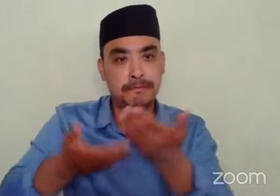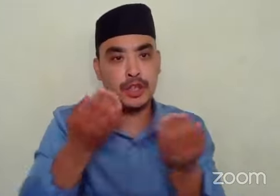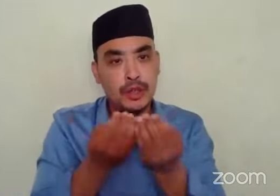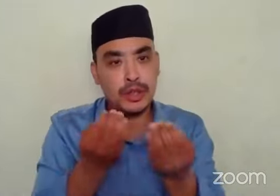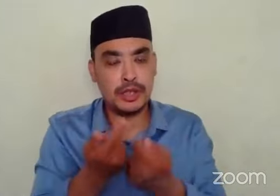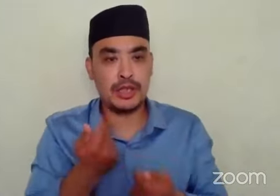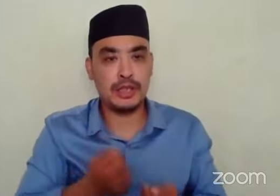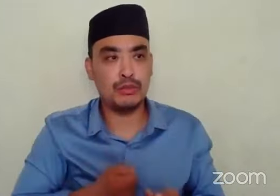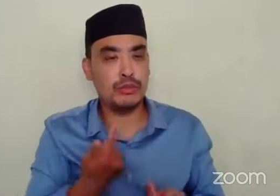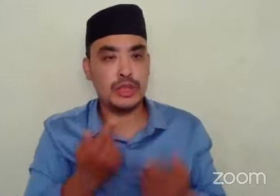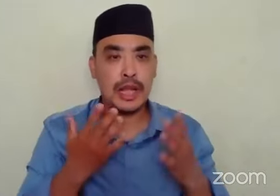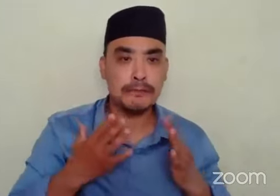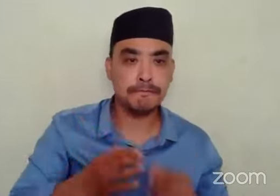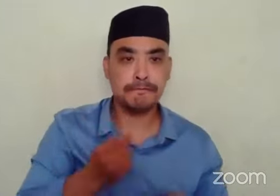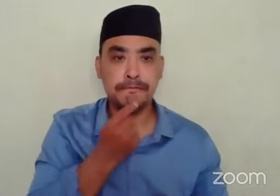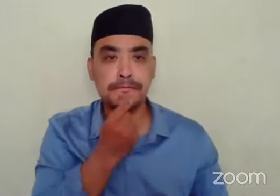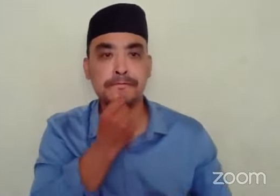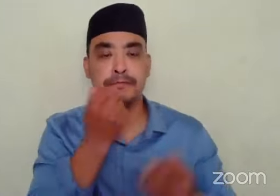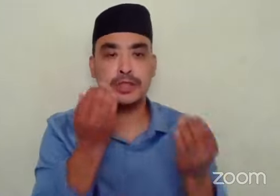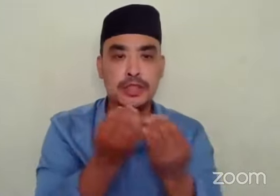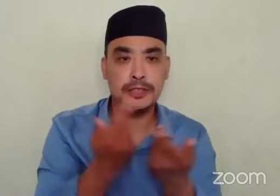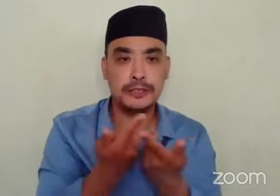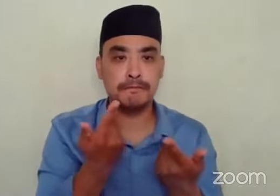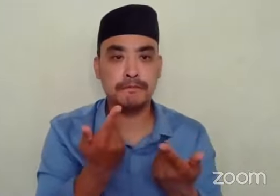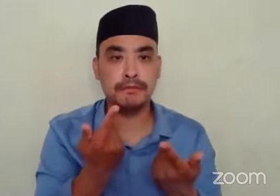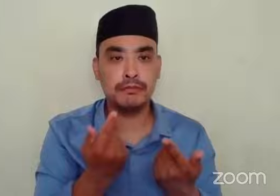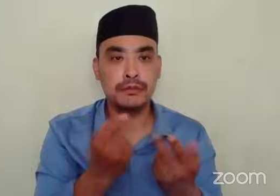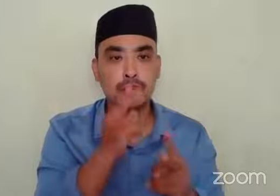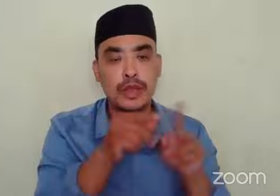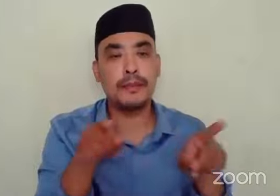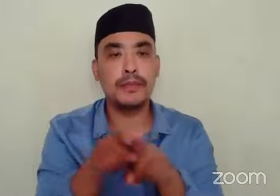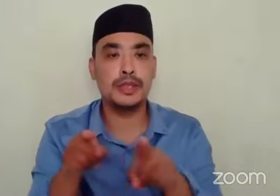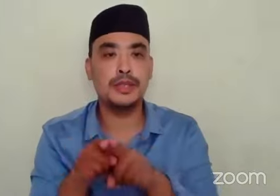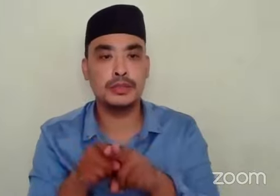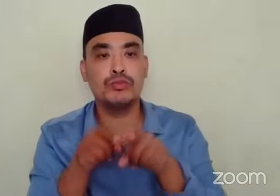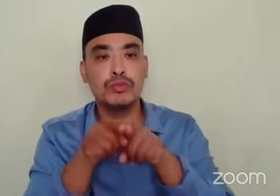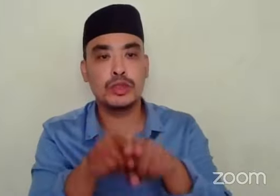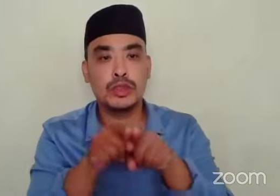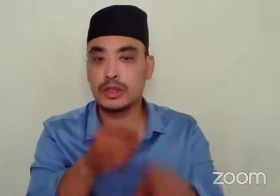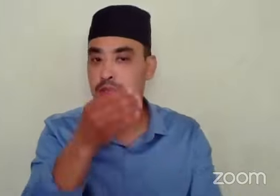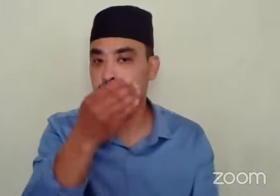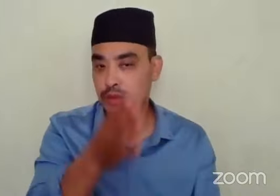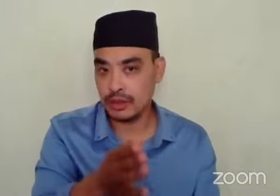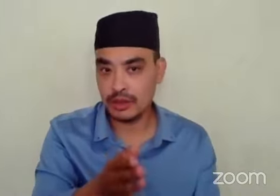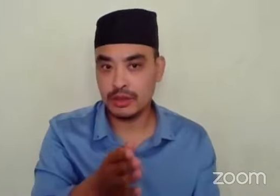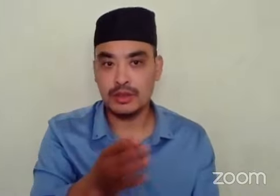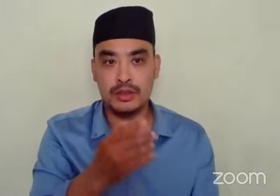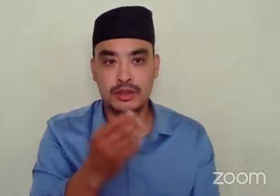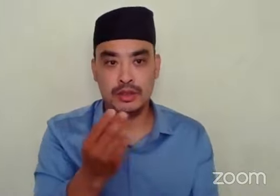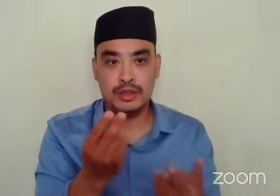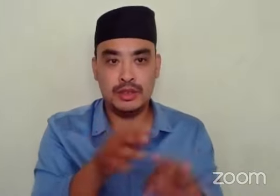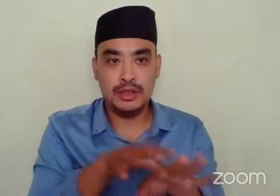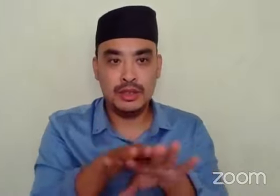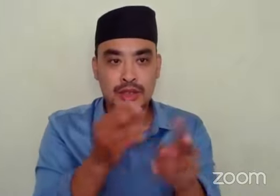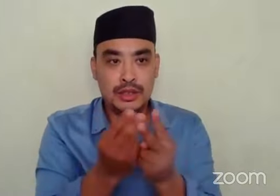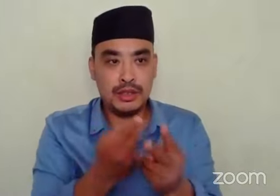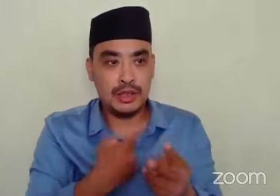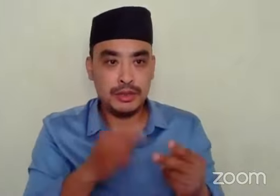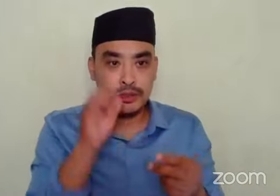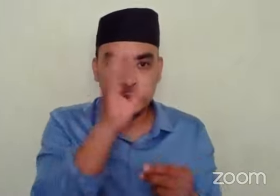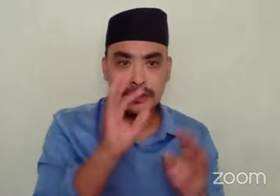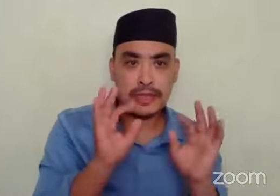कसरी सन्तुष्टि लिने, कसरी आनन्द लिने, प्लेजरका कुराहरू पनि सँगसँगै आउँछन् के। कतिपय अवस्थामा हामी राम्रो भएर